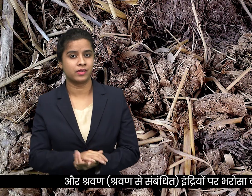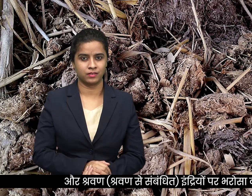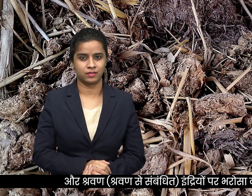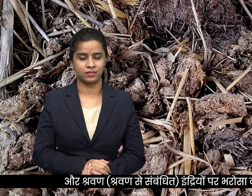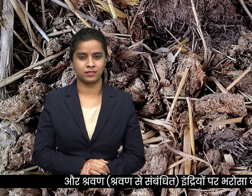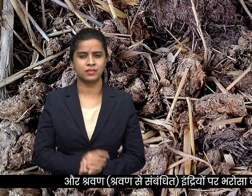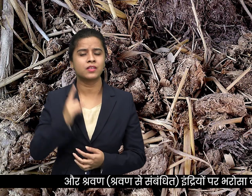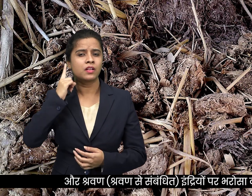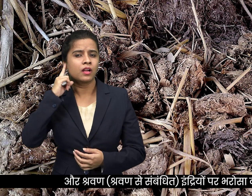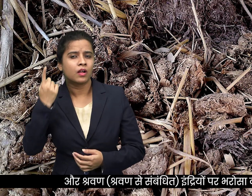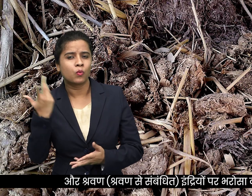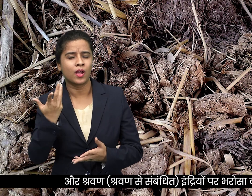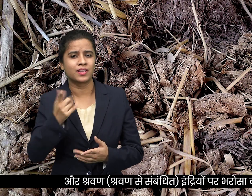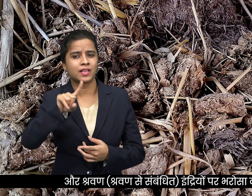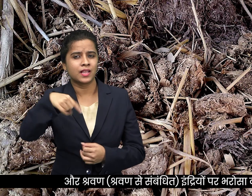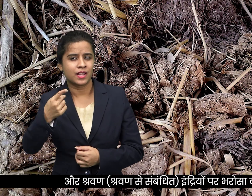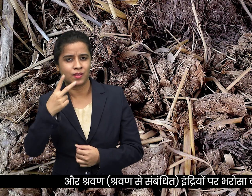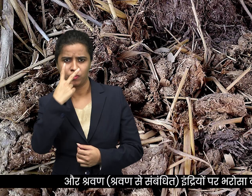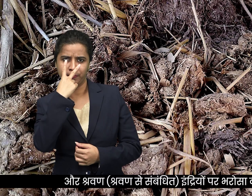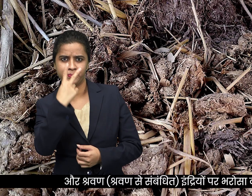पर भरोसा करते हैं।